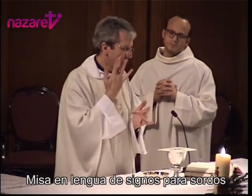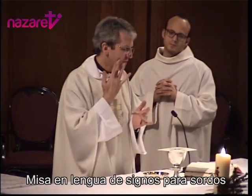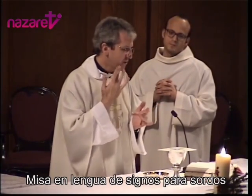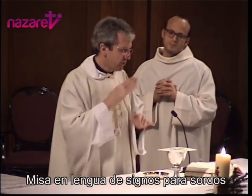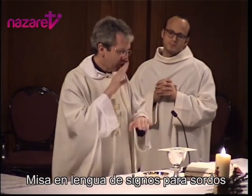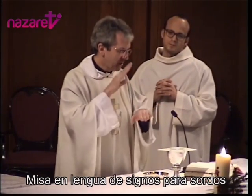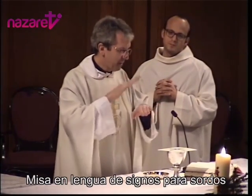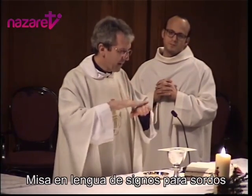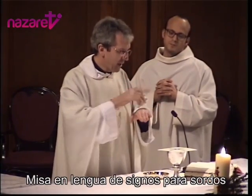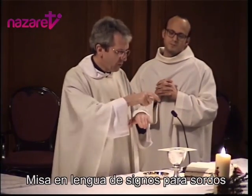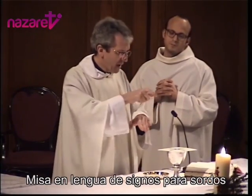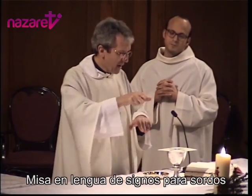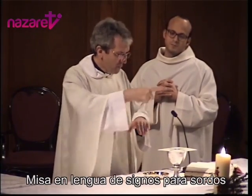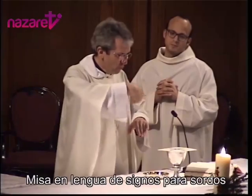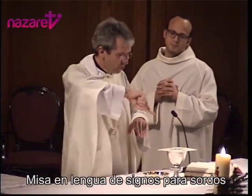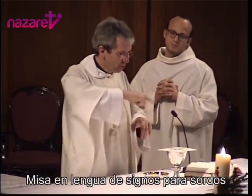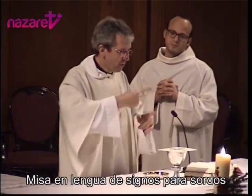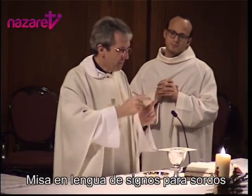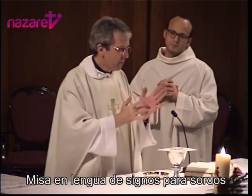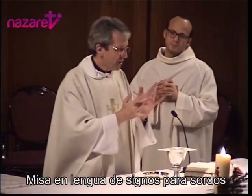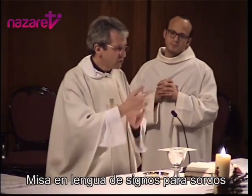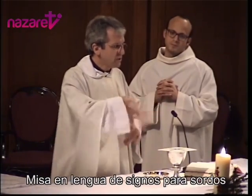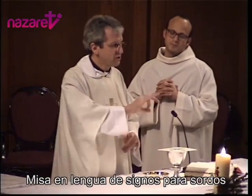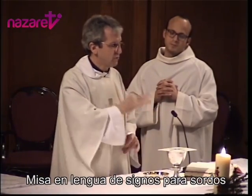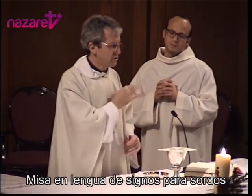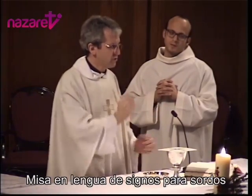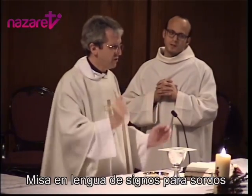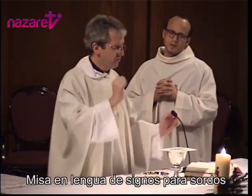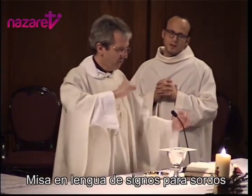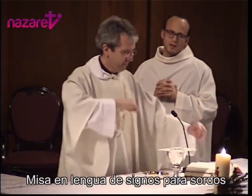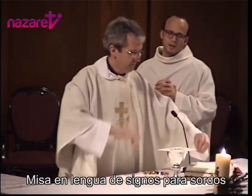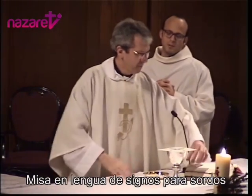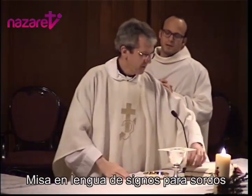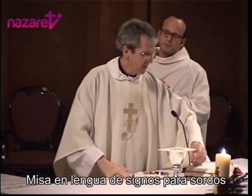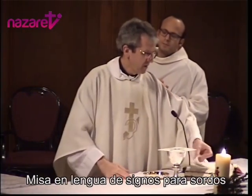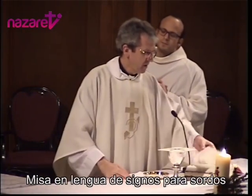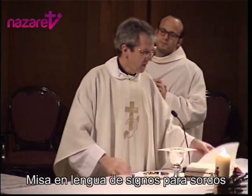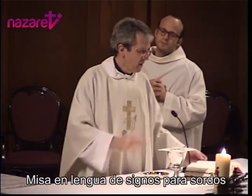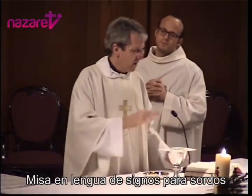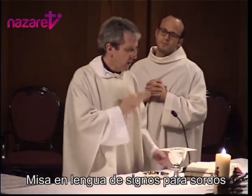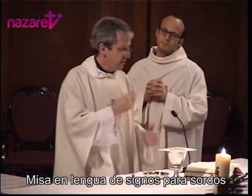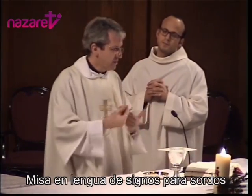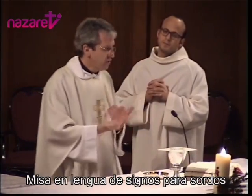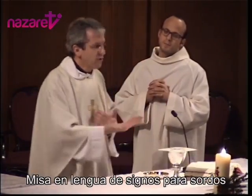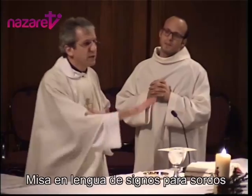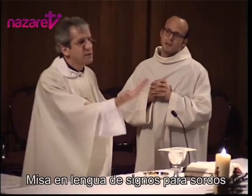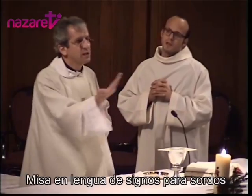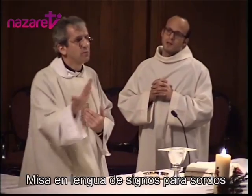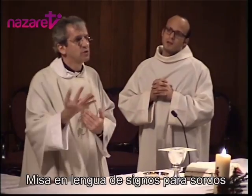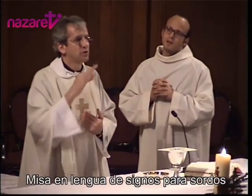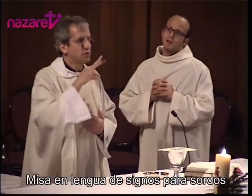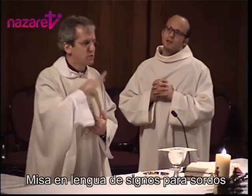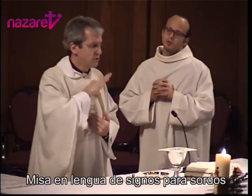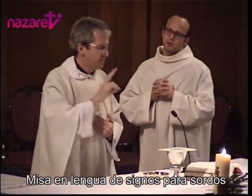Cristo purificó del pecado al mundo. Por Jesucristo nuestro Señor. Amén. El Señor esté